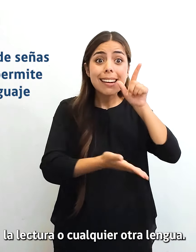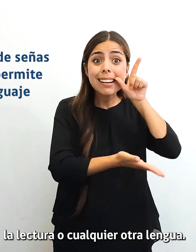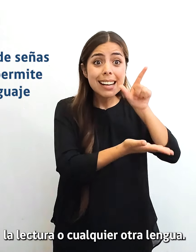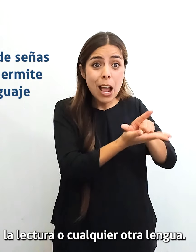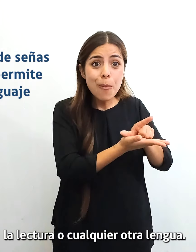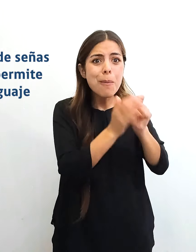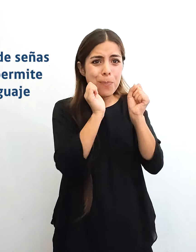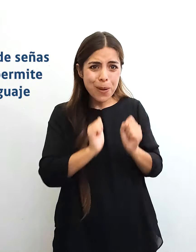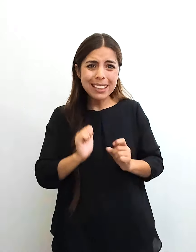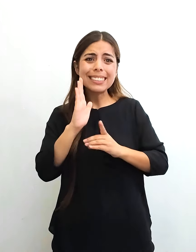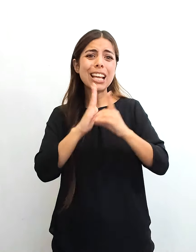otra lengua.